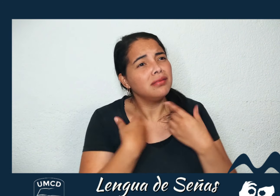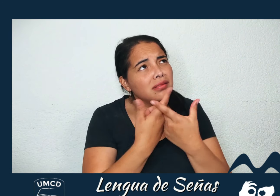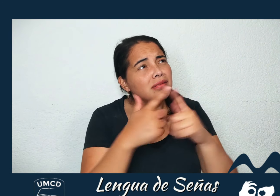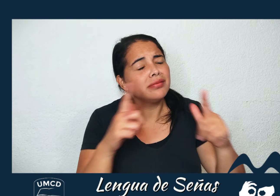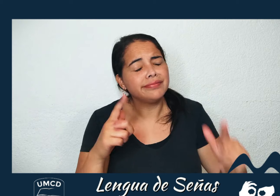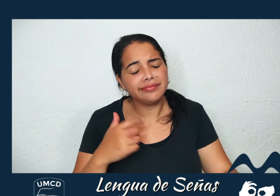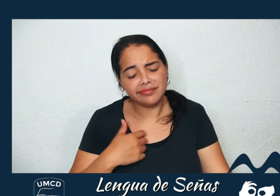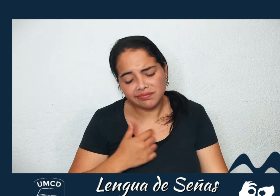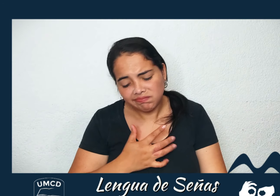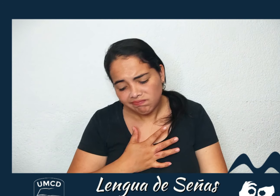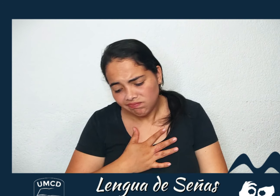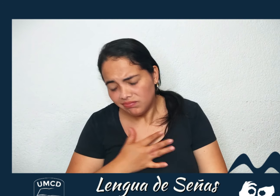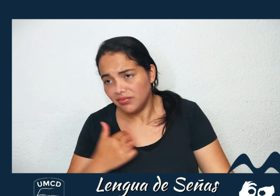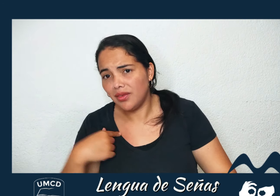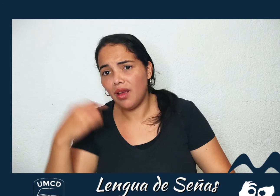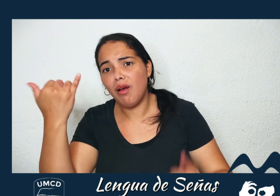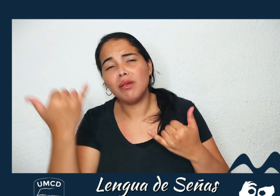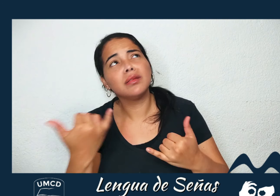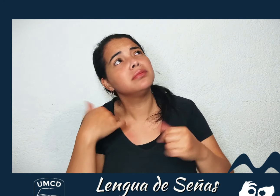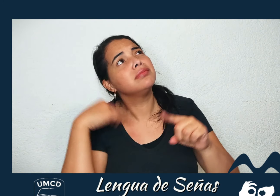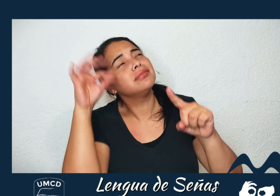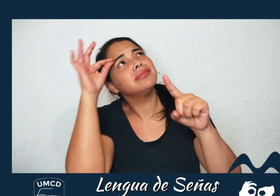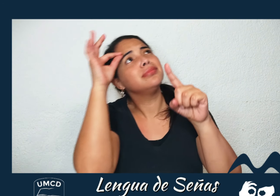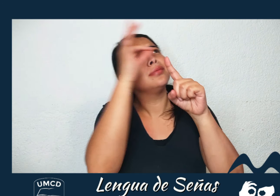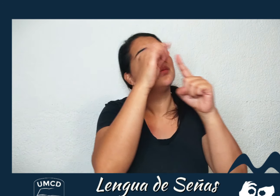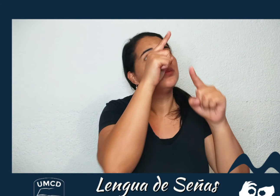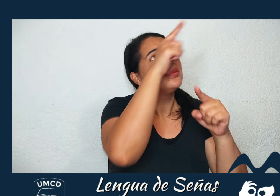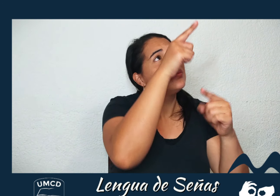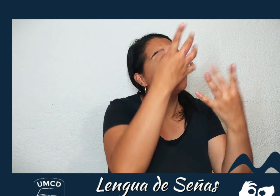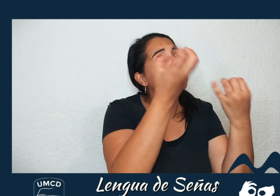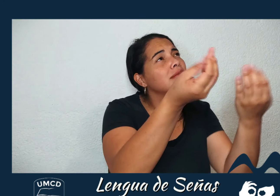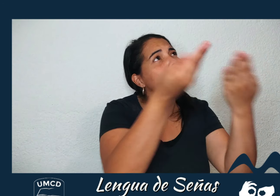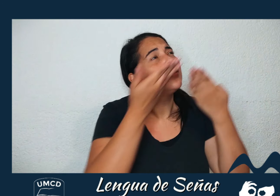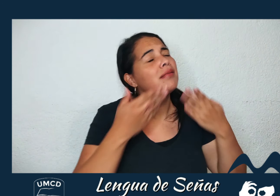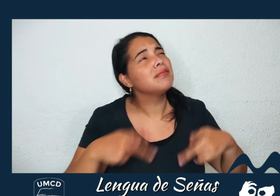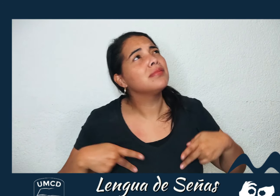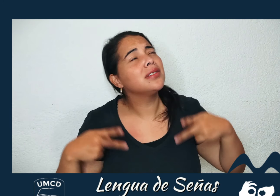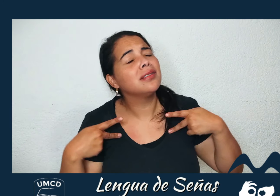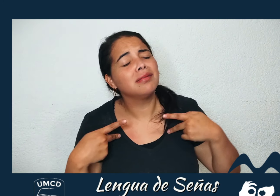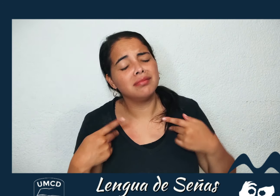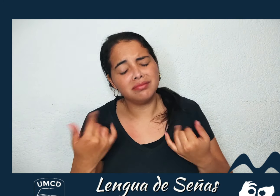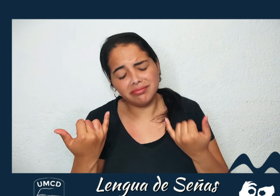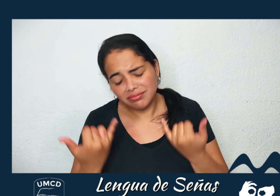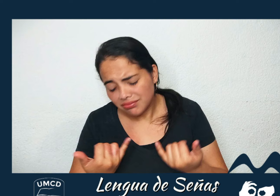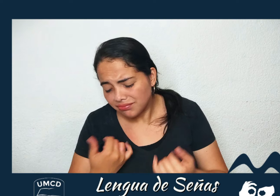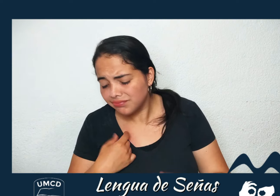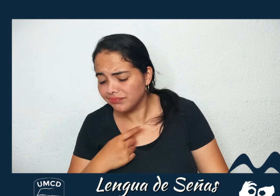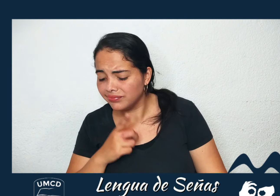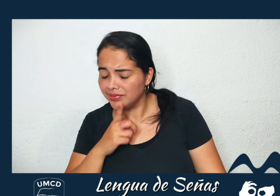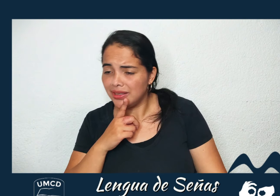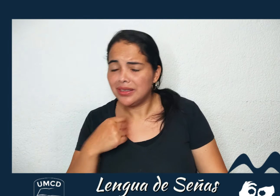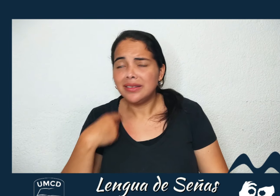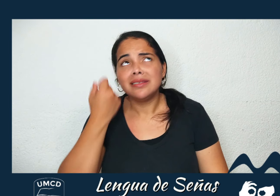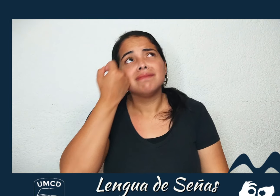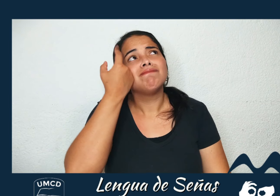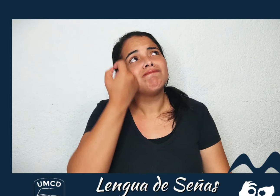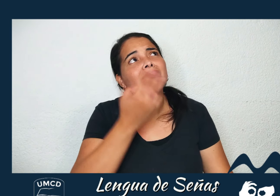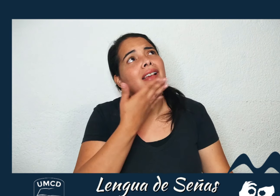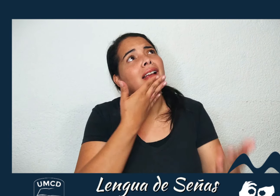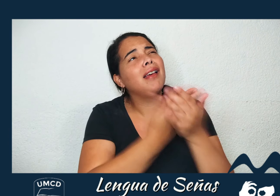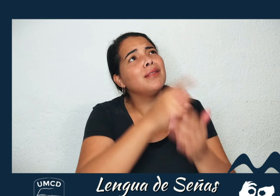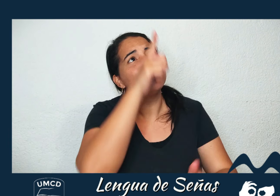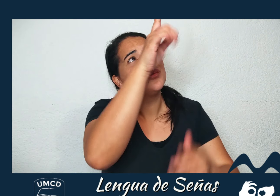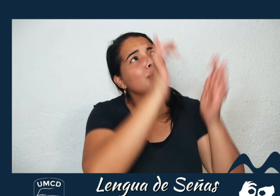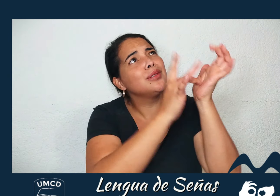su justicia. Cuando yo pongo mi fe en Jesús como Señor y Salvador, cuando yo pongo mi esperanza en aquel que